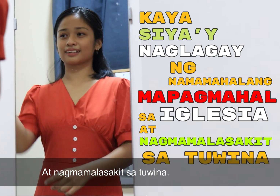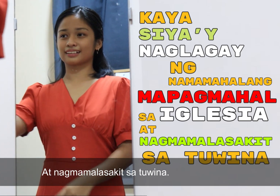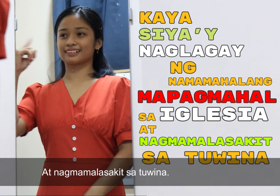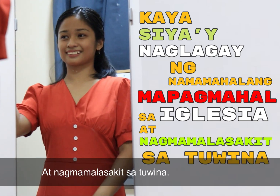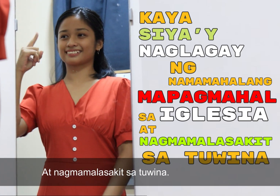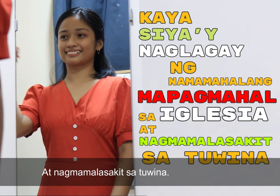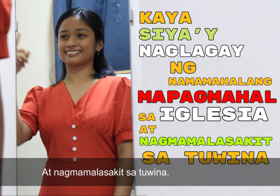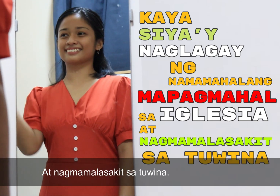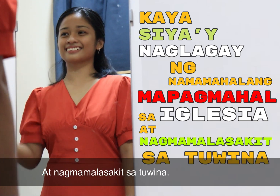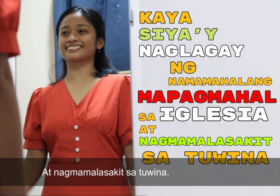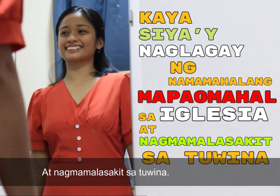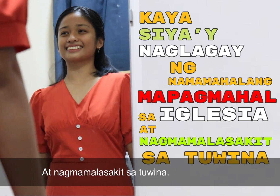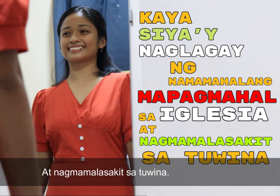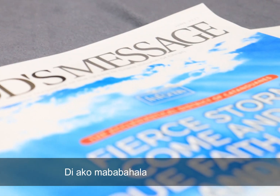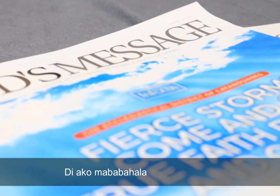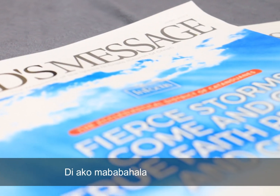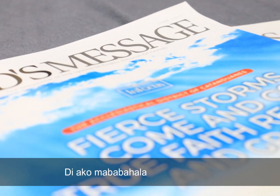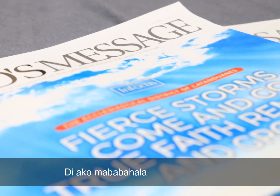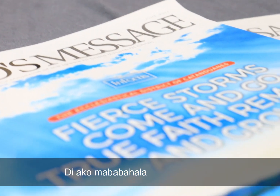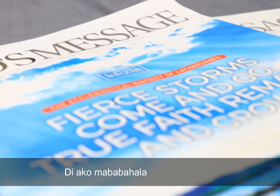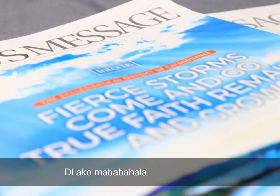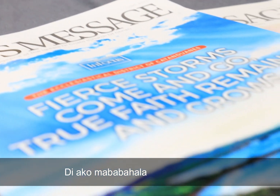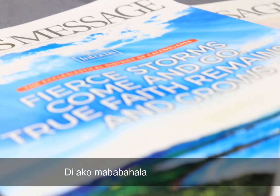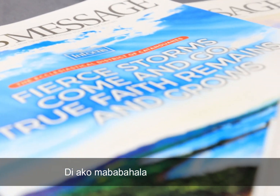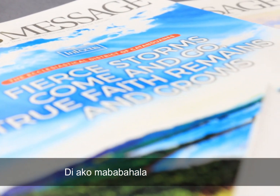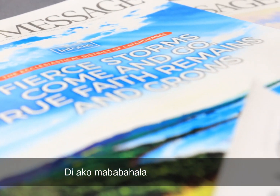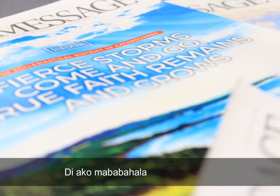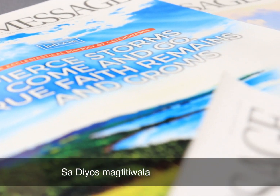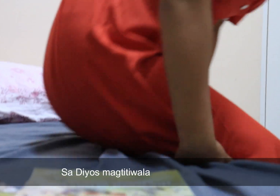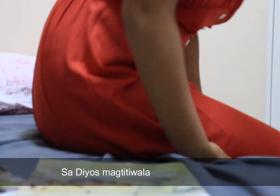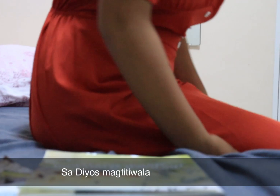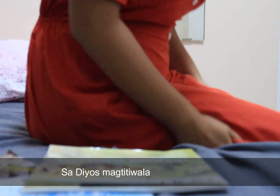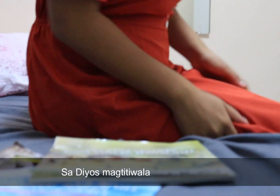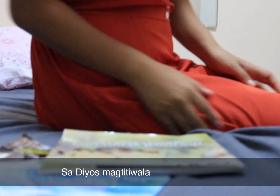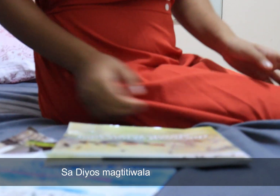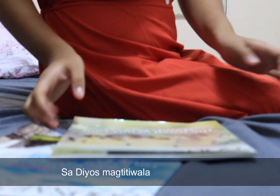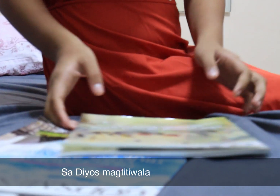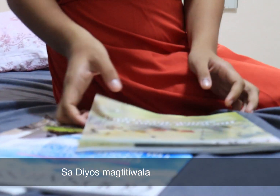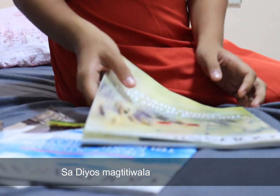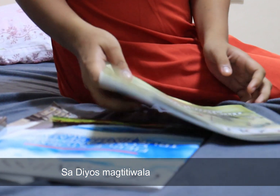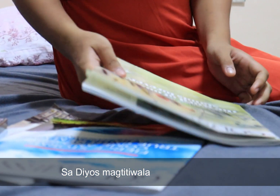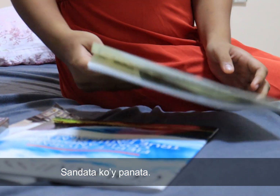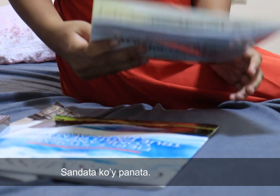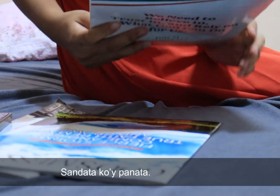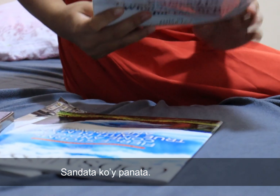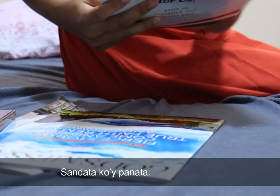sa tuwina. Di ako mababahala, sa Diyos magtitiwala, sandat